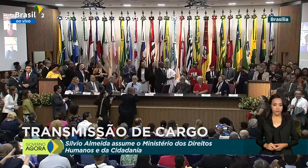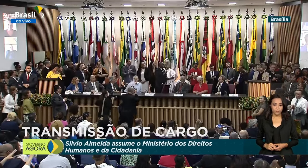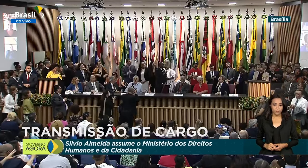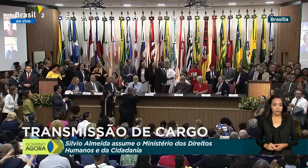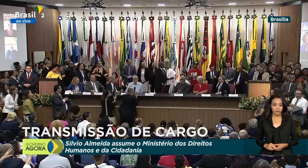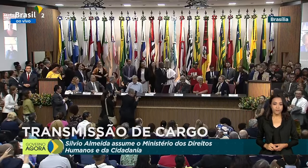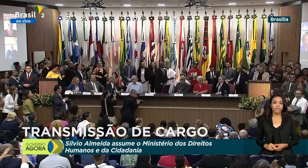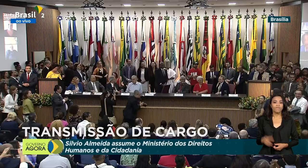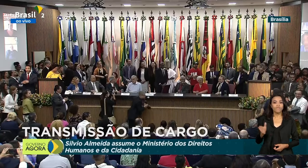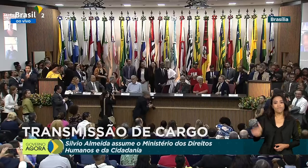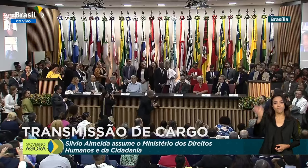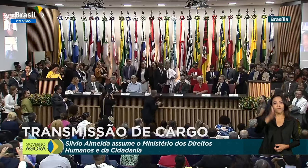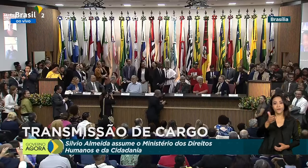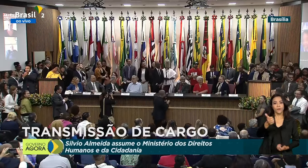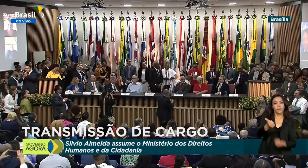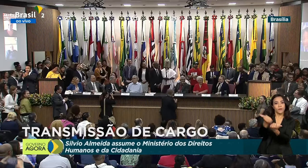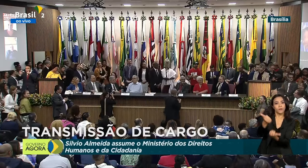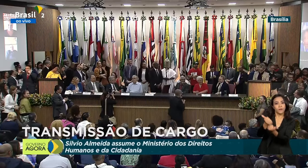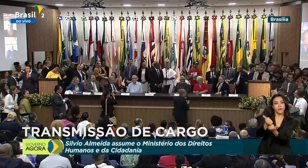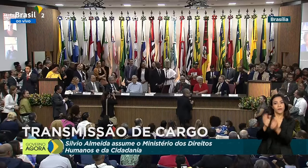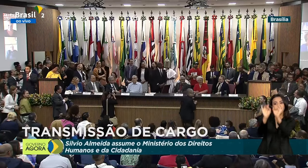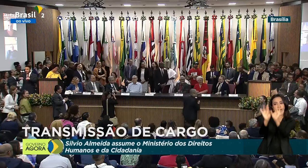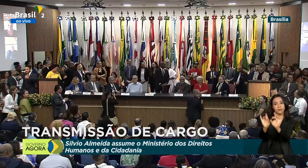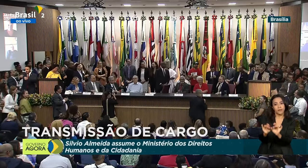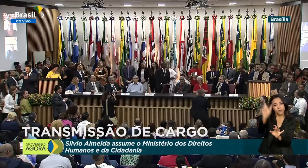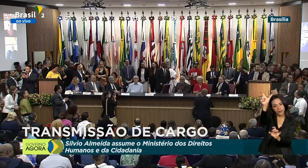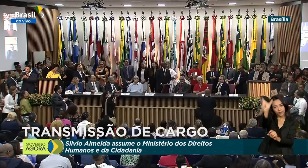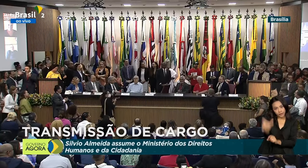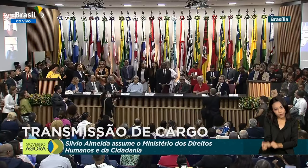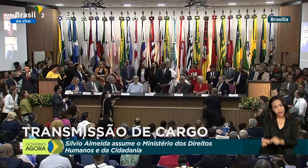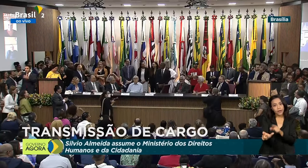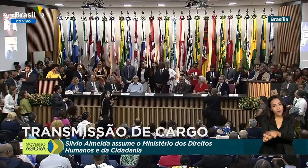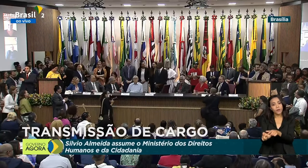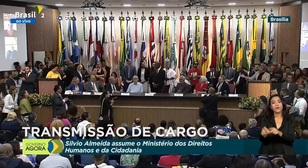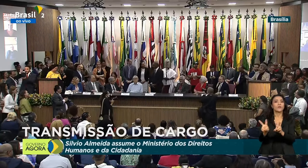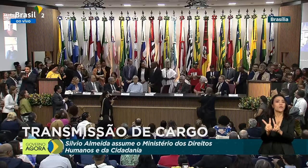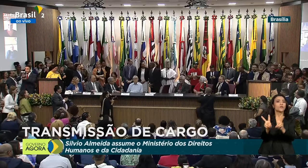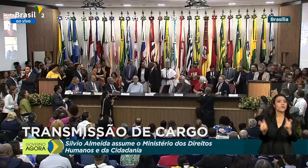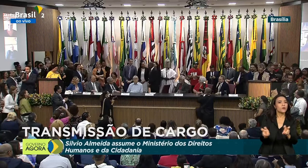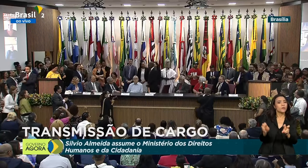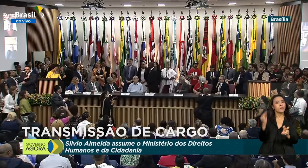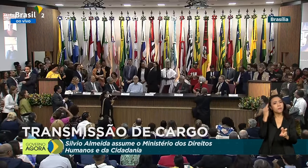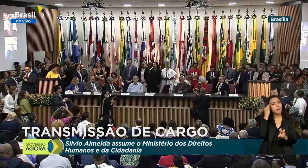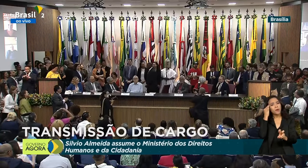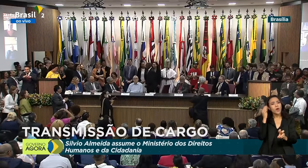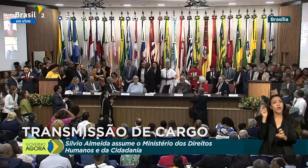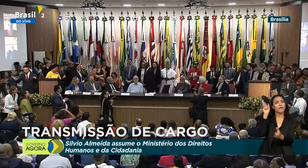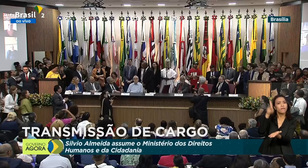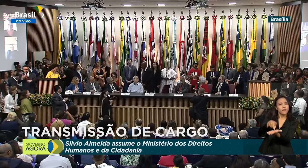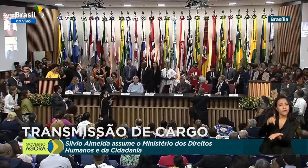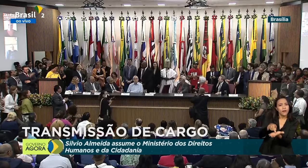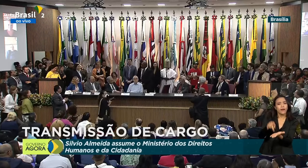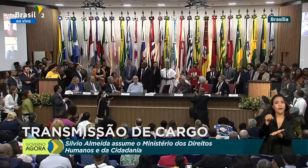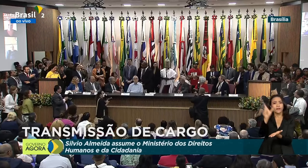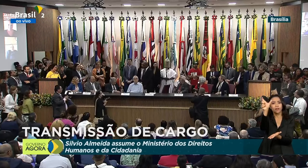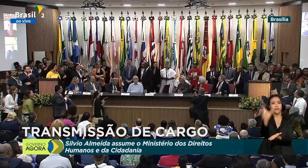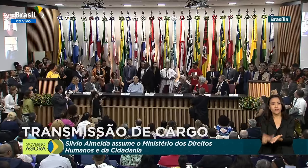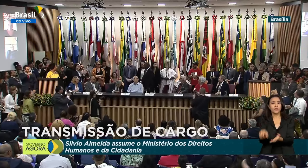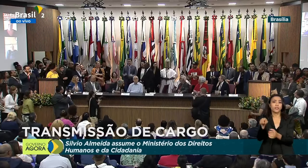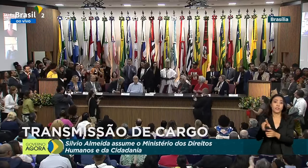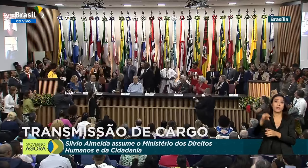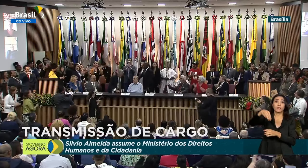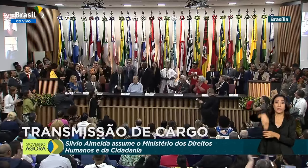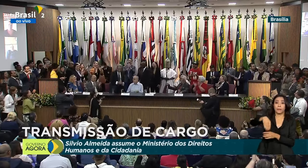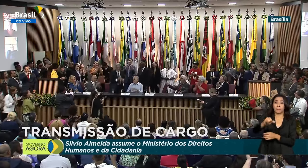o assessor especial da defesa da Democracia memória e verdade que já se encontra no dispositivo de honra o Mário